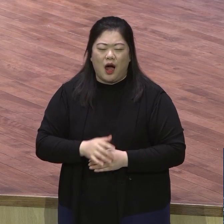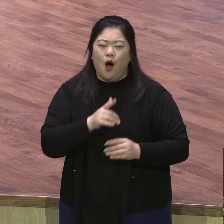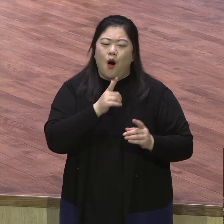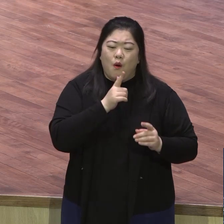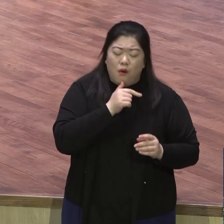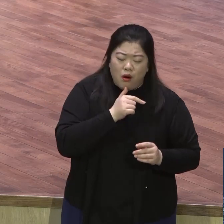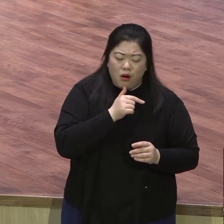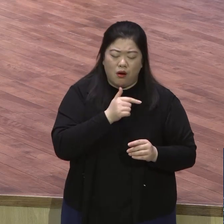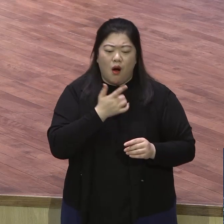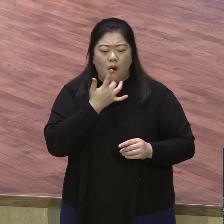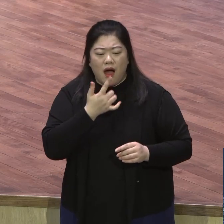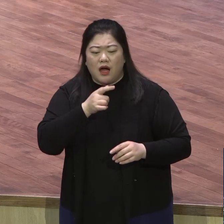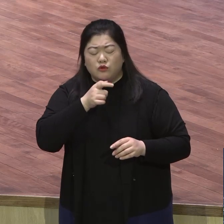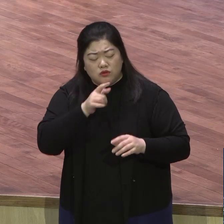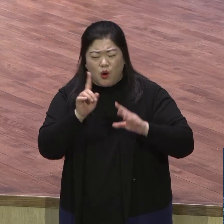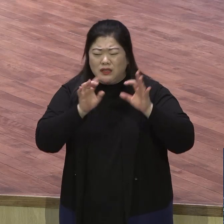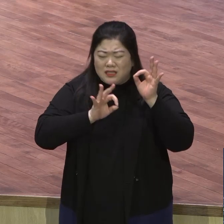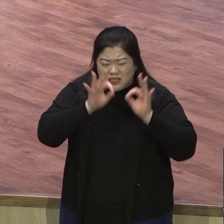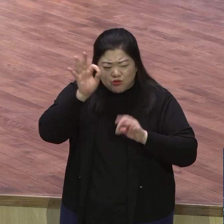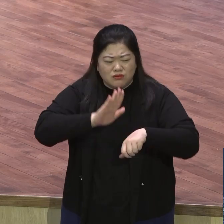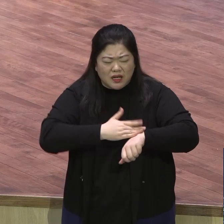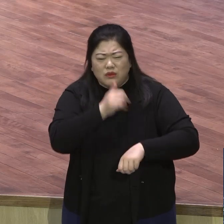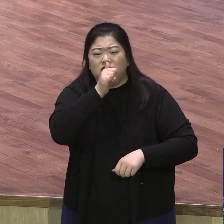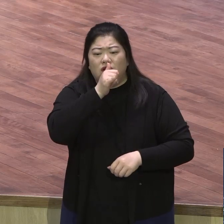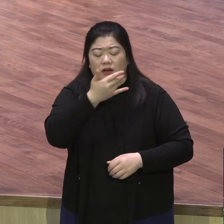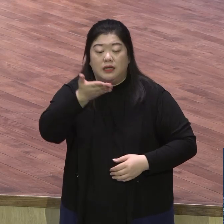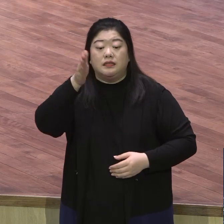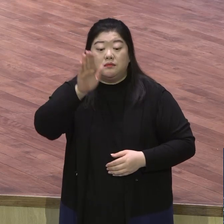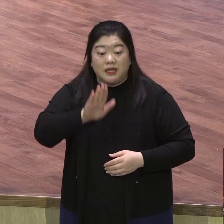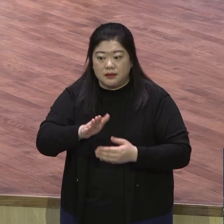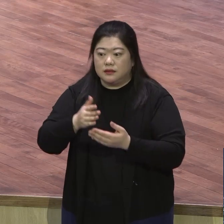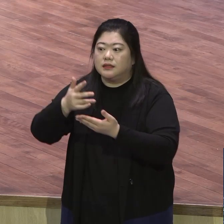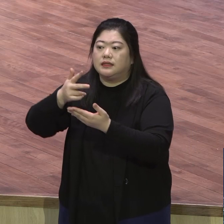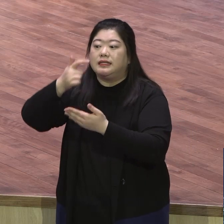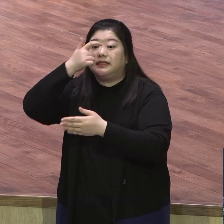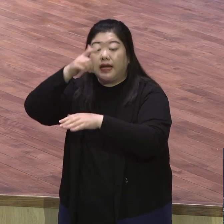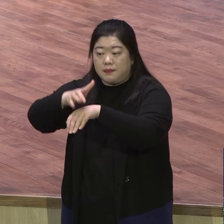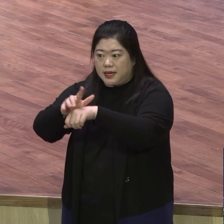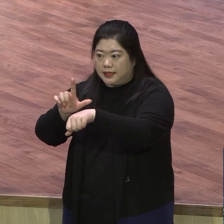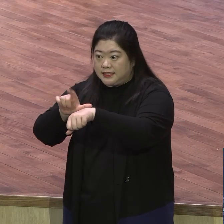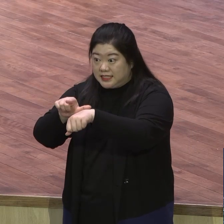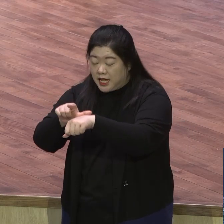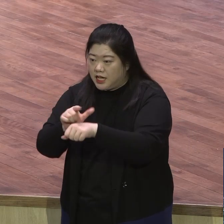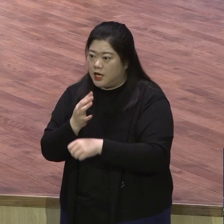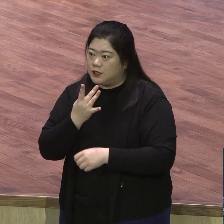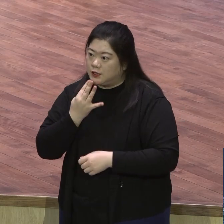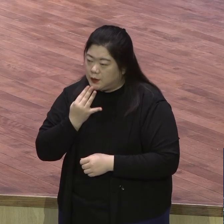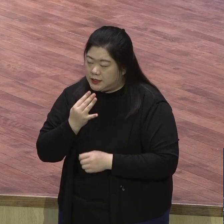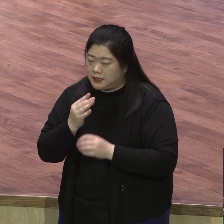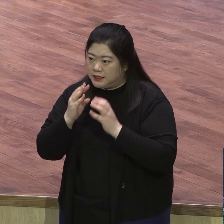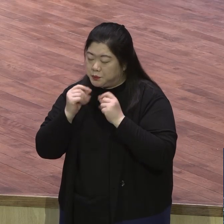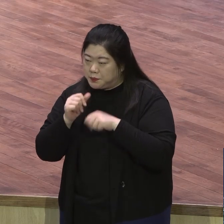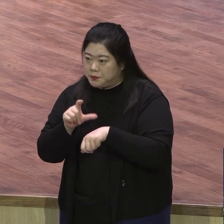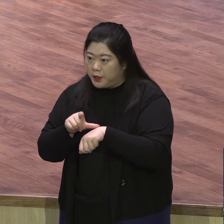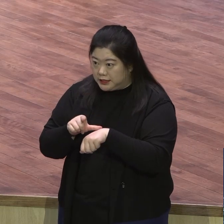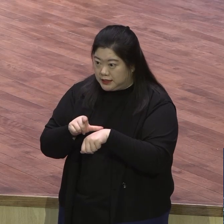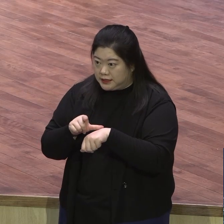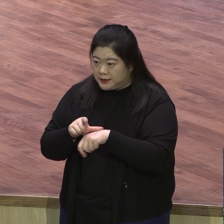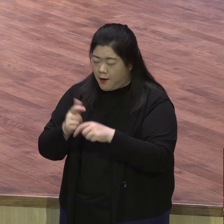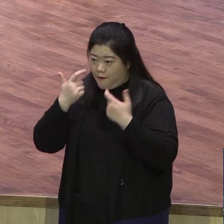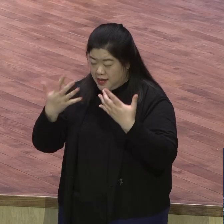잘할 수도 있고 잘못할 수 있죠. 그 관계 예배 시간 좋다. 오늘 예배 가서 내가 다 치유받고 새로운 힘